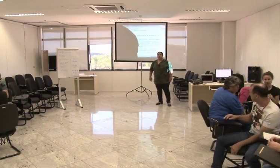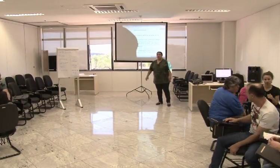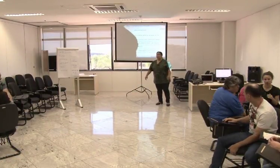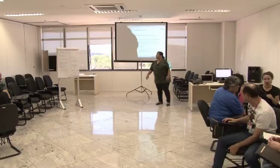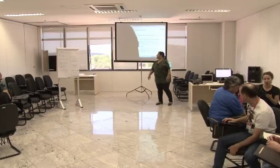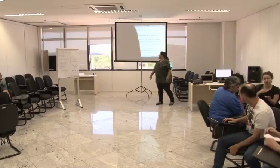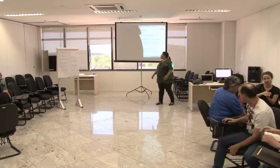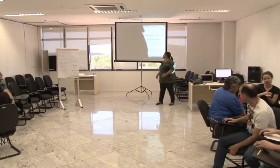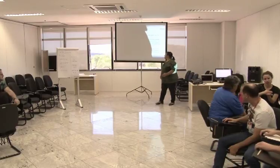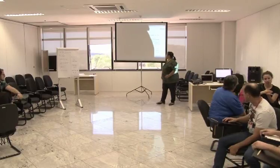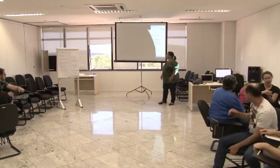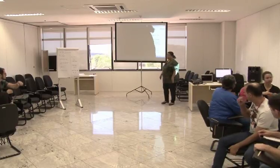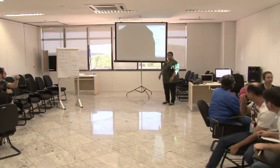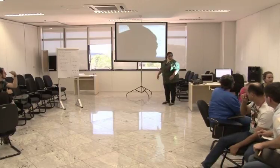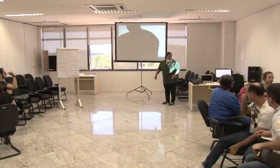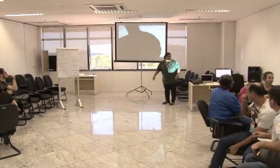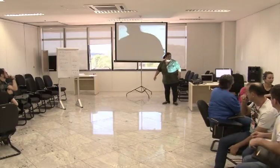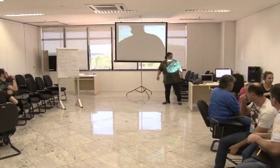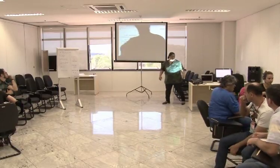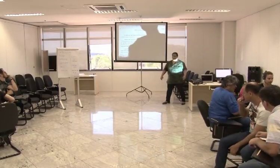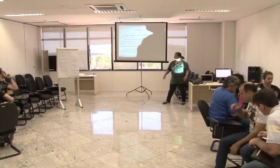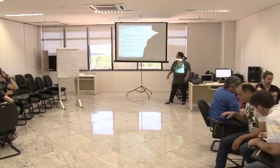Vamos pensar? Eu penso em cima da tela.